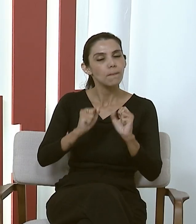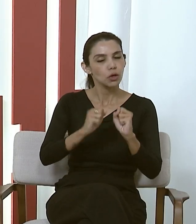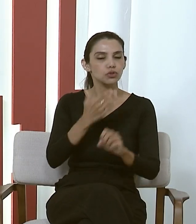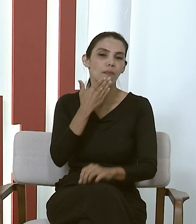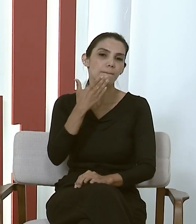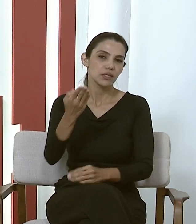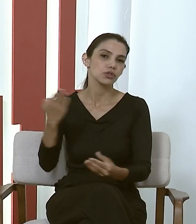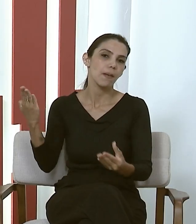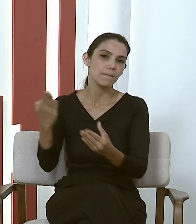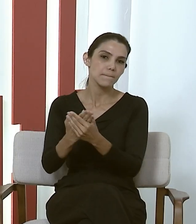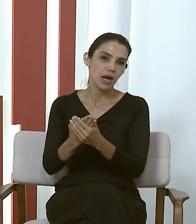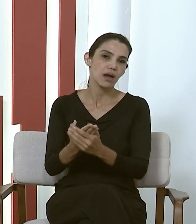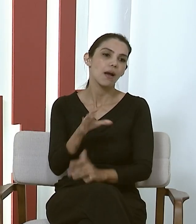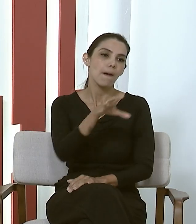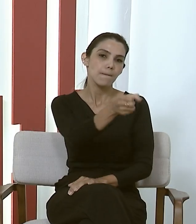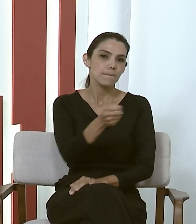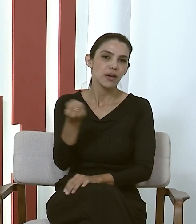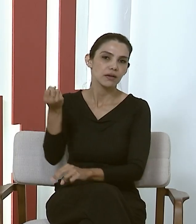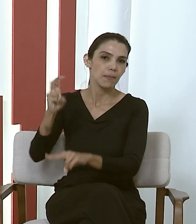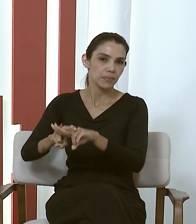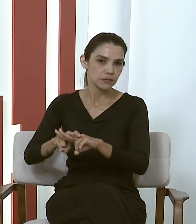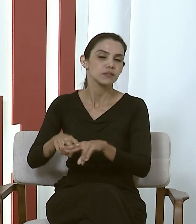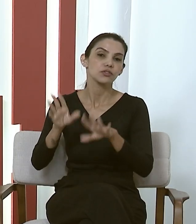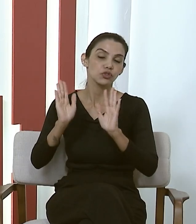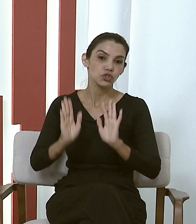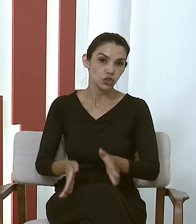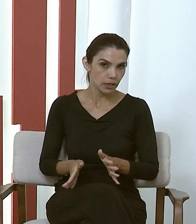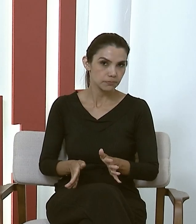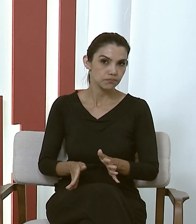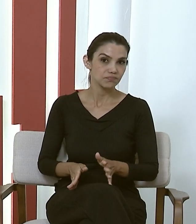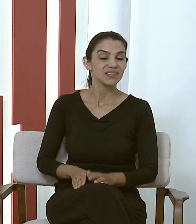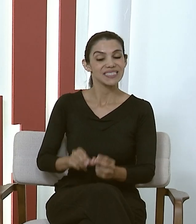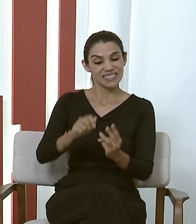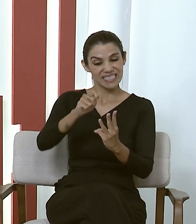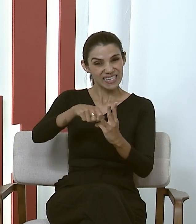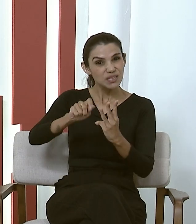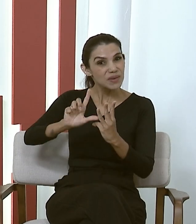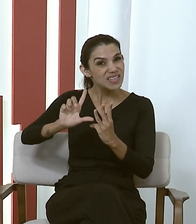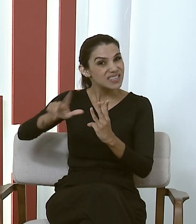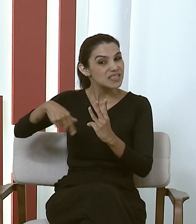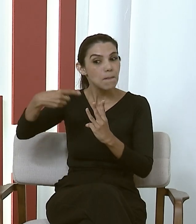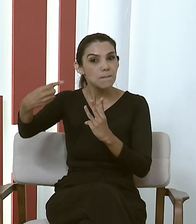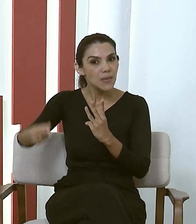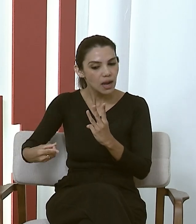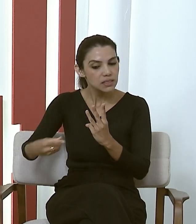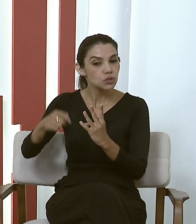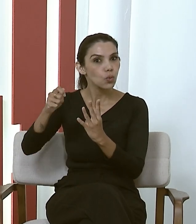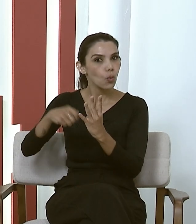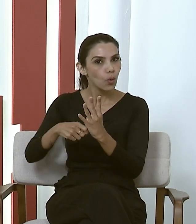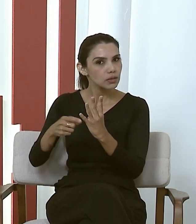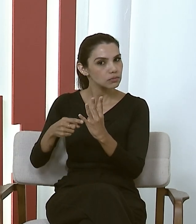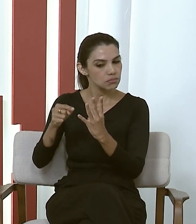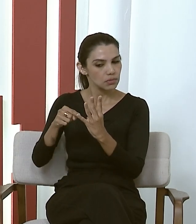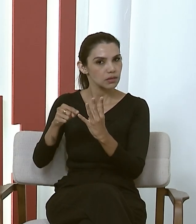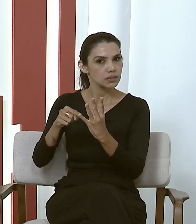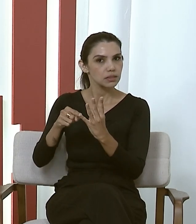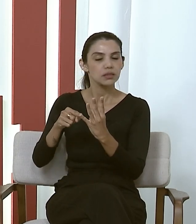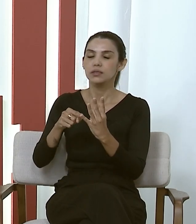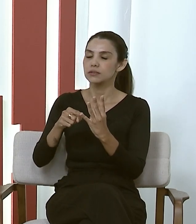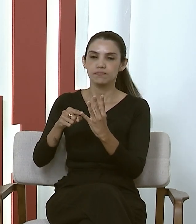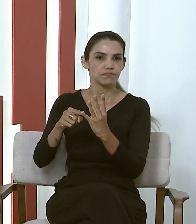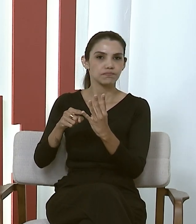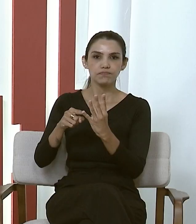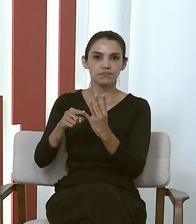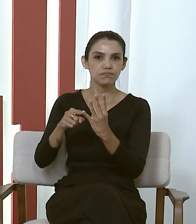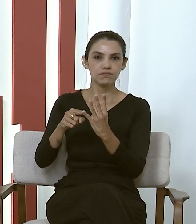você pode pedir execução sob pena de prisão. Passou do 3º mês, esse 4º mês mais antigo, ele